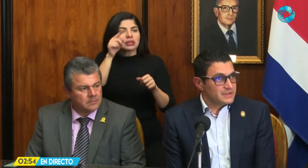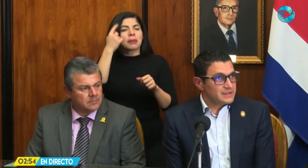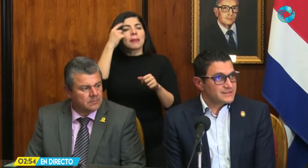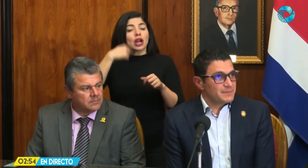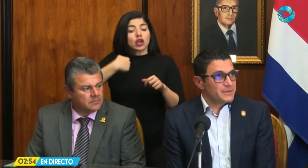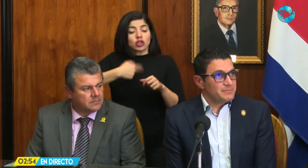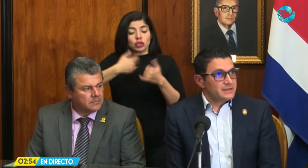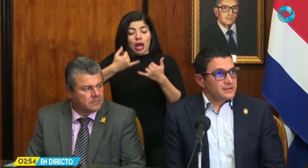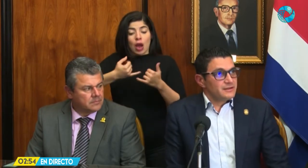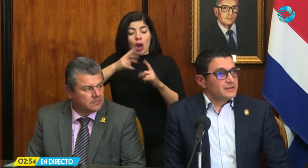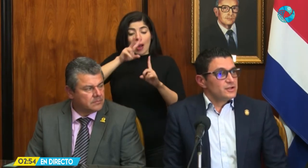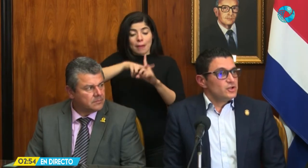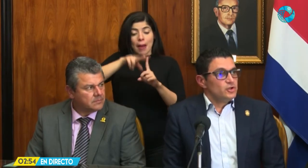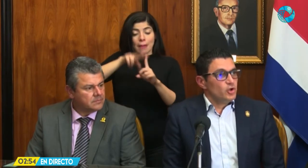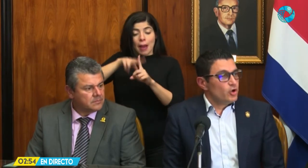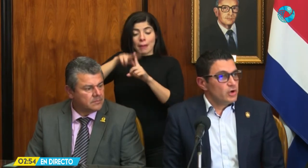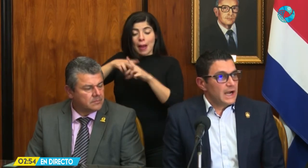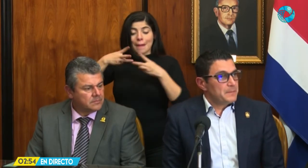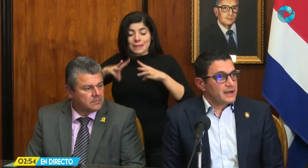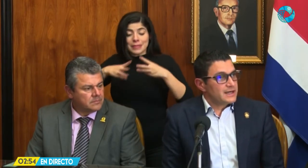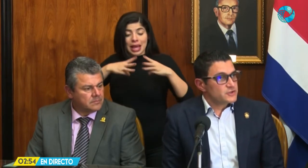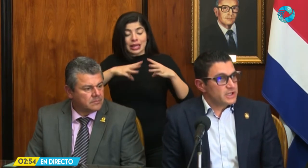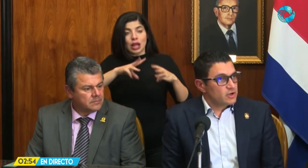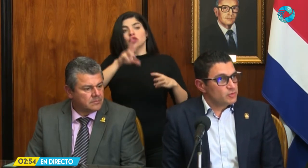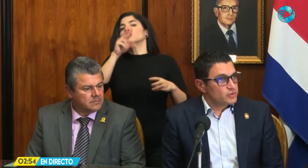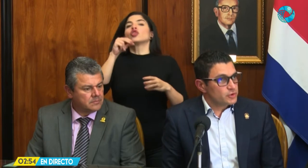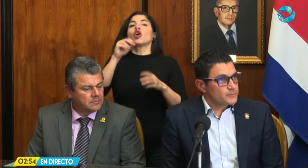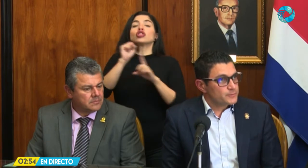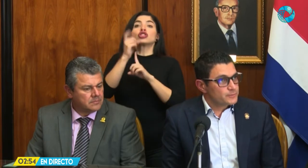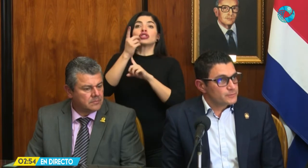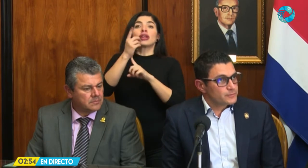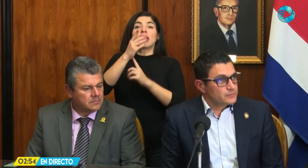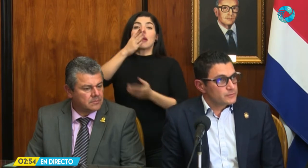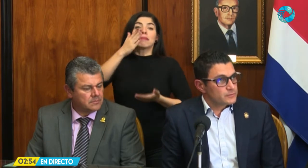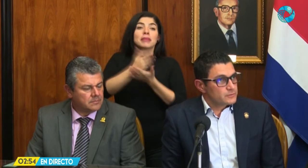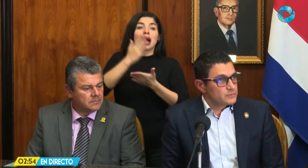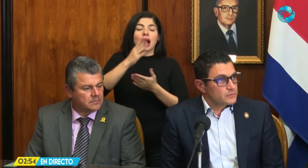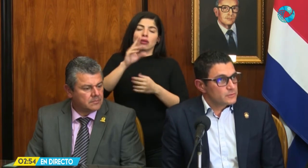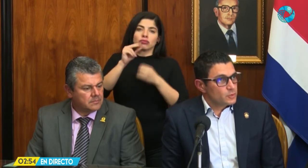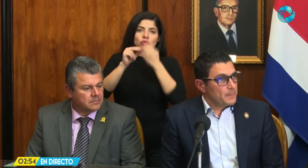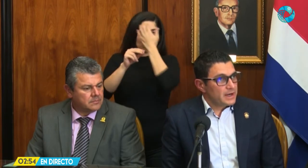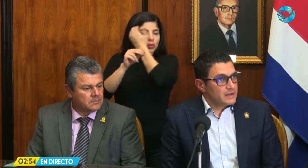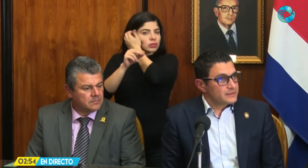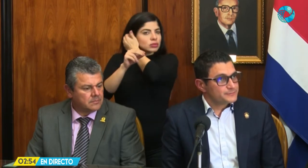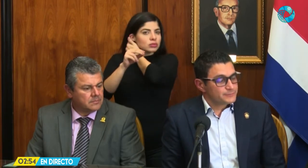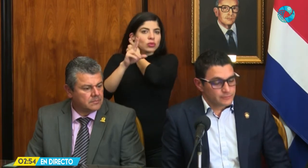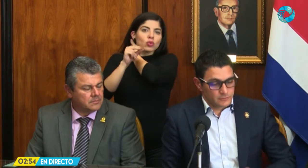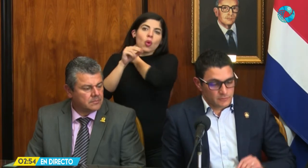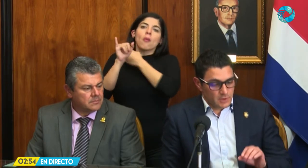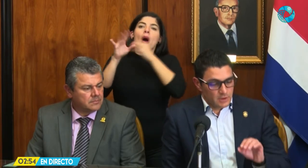las medidas que permiten no apagar la sociedad como un todo, no